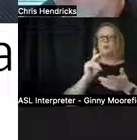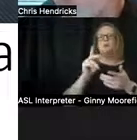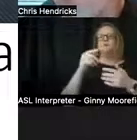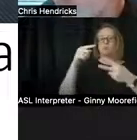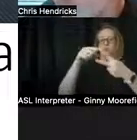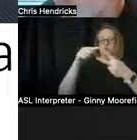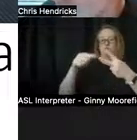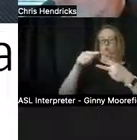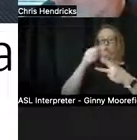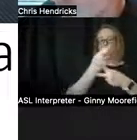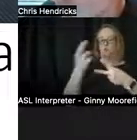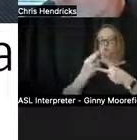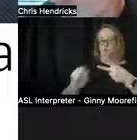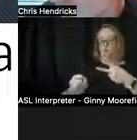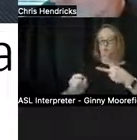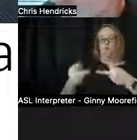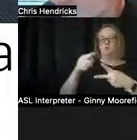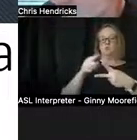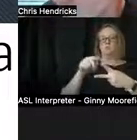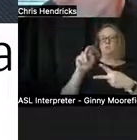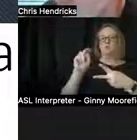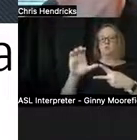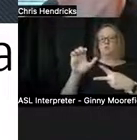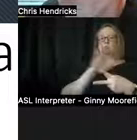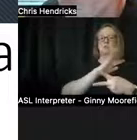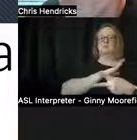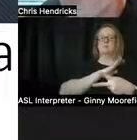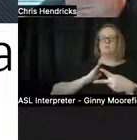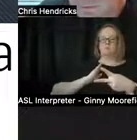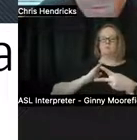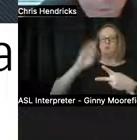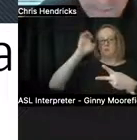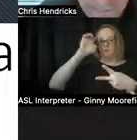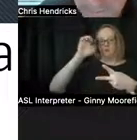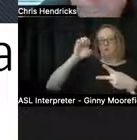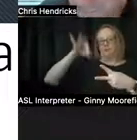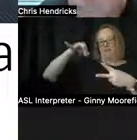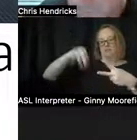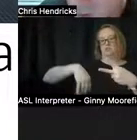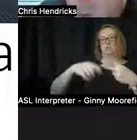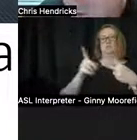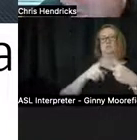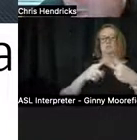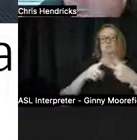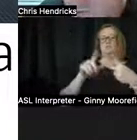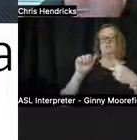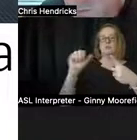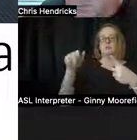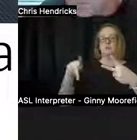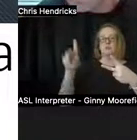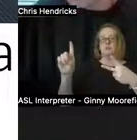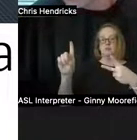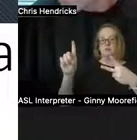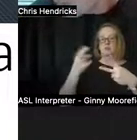discapacitados aquí tenemos dos recursos uno de la junta electoral de elecciones de carne del Norte y luego